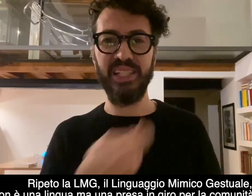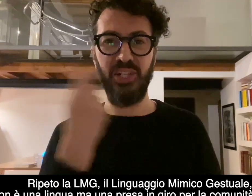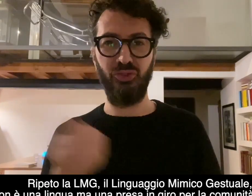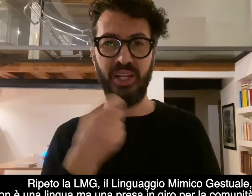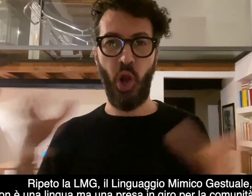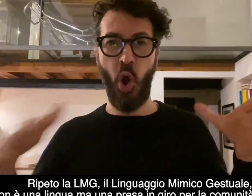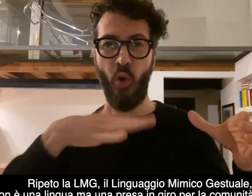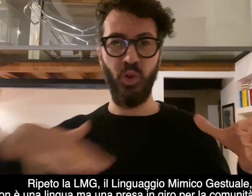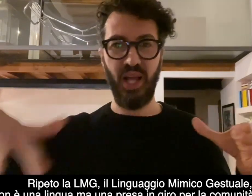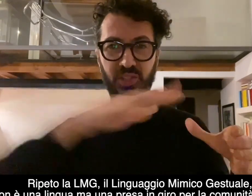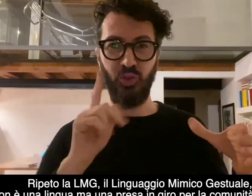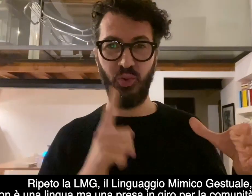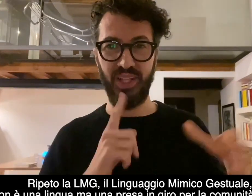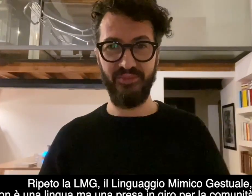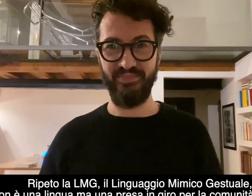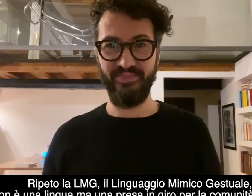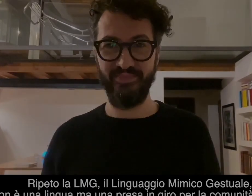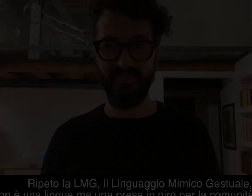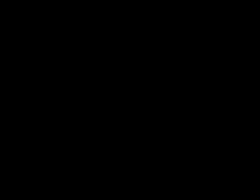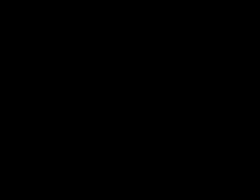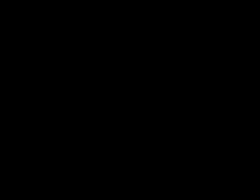come dire una presa in giro per la comunità assurda